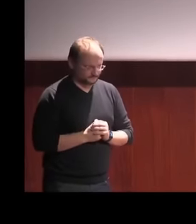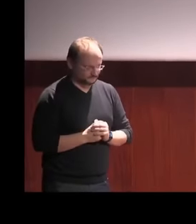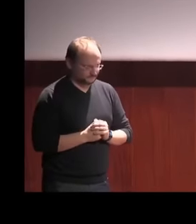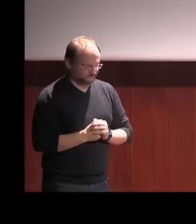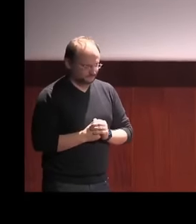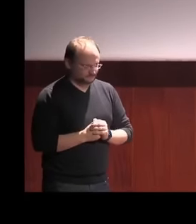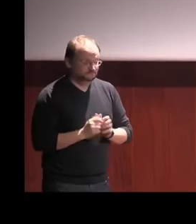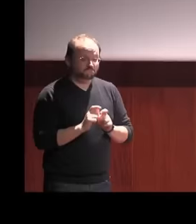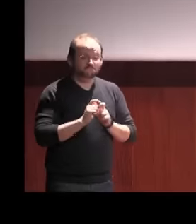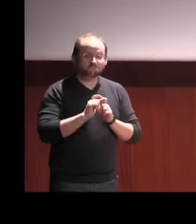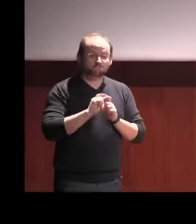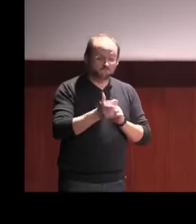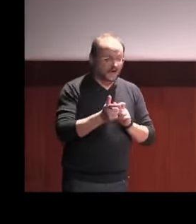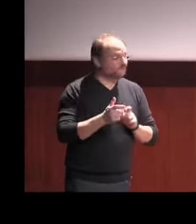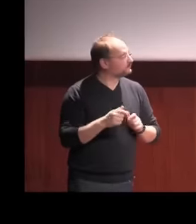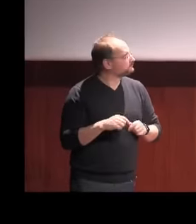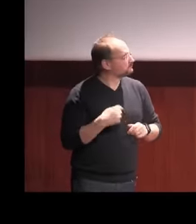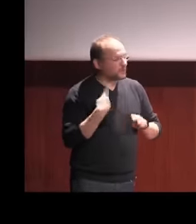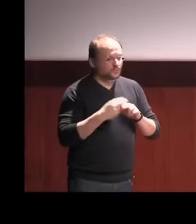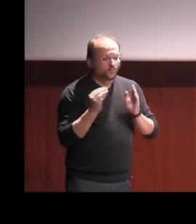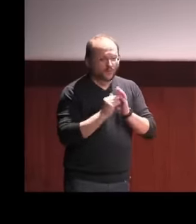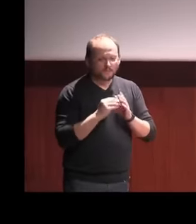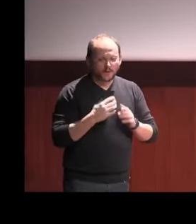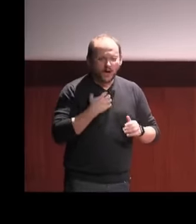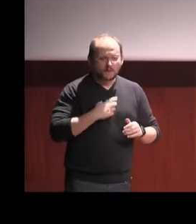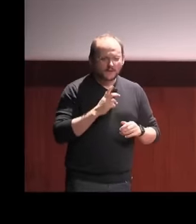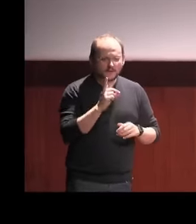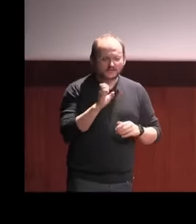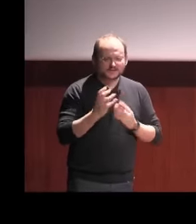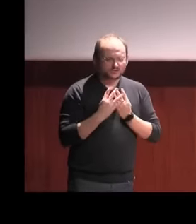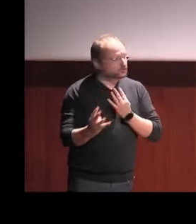sourds en 1776.